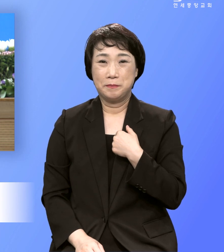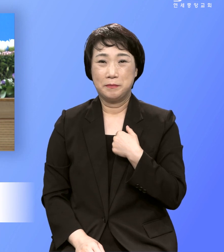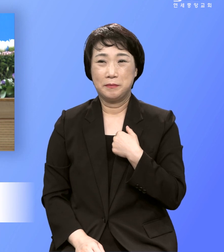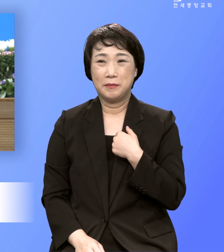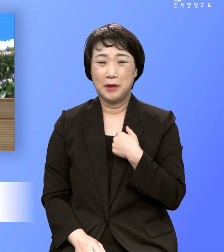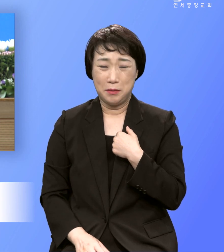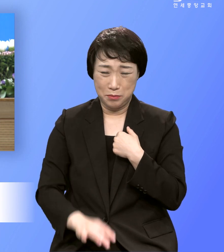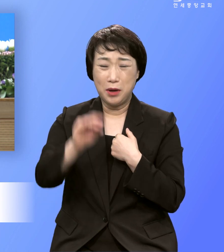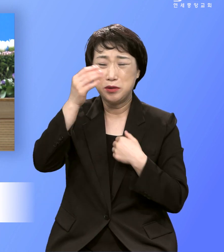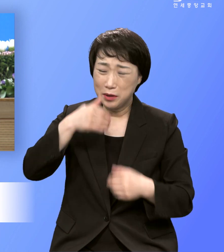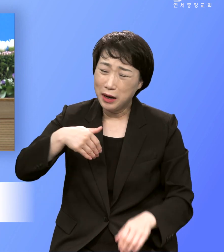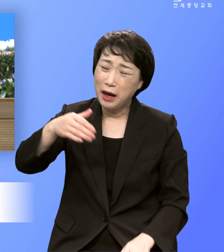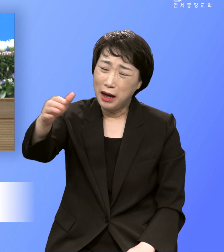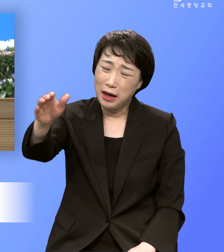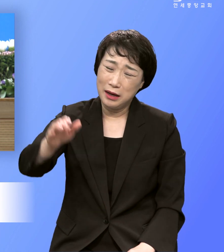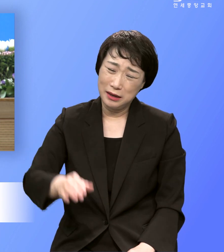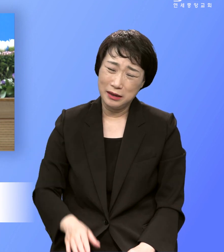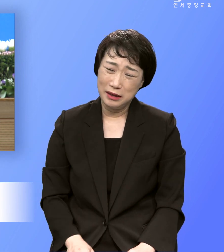먼저 가.